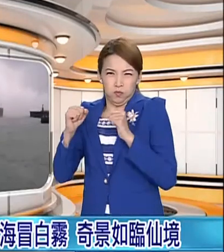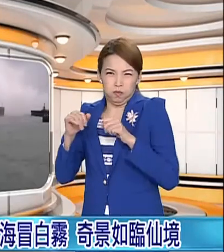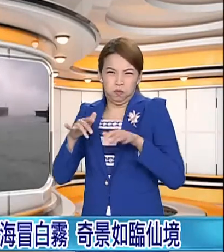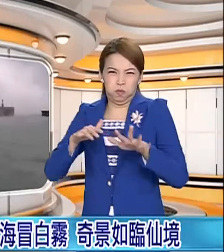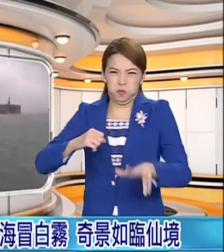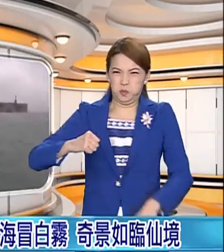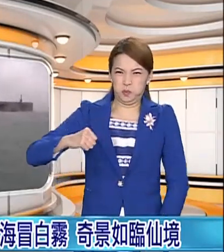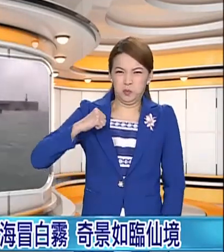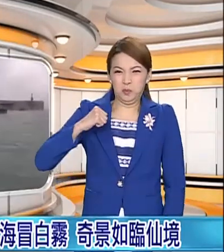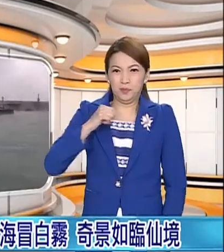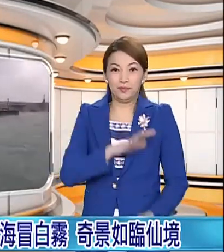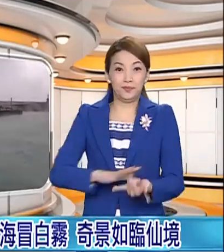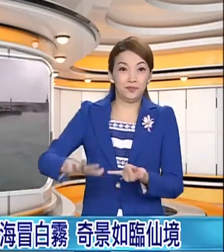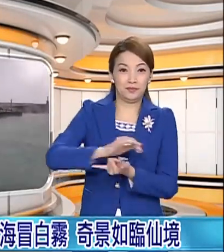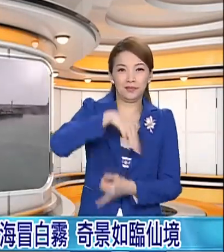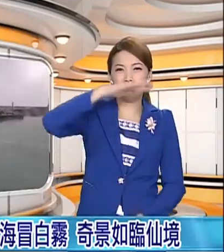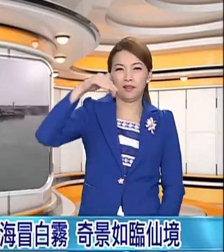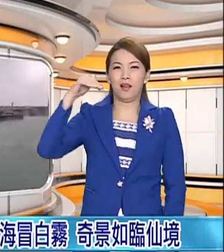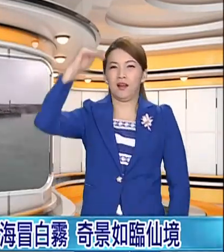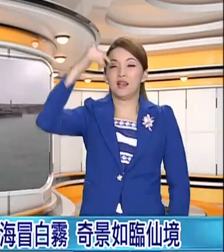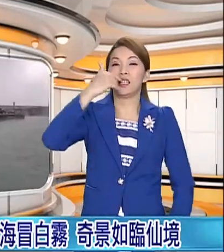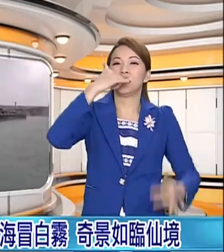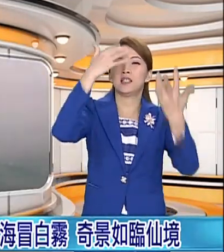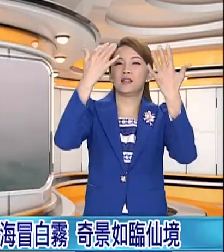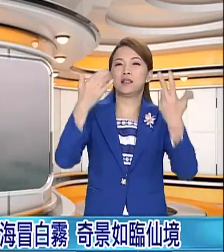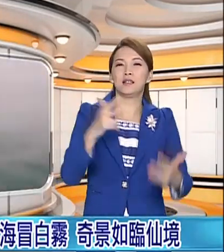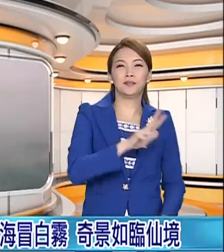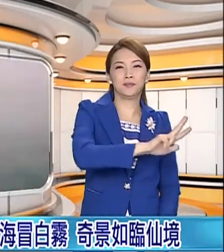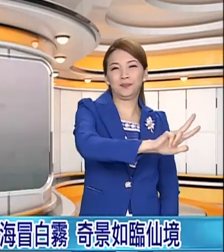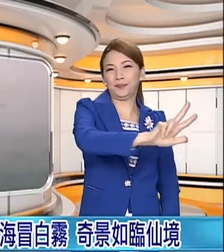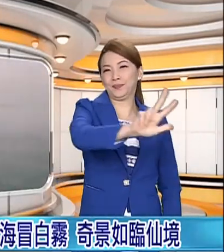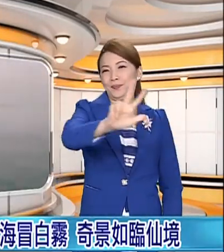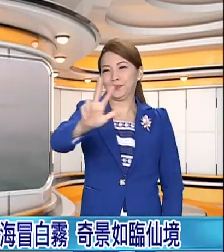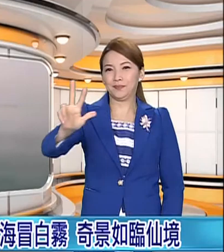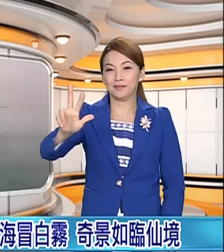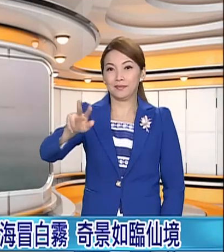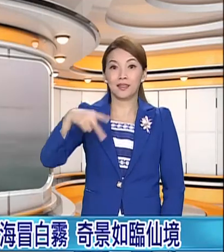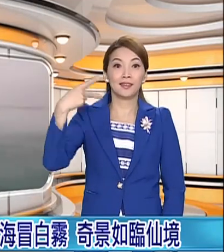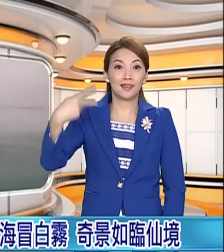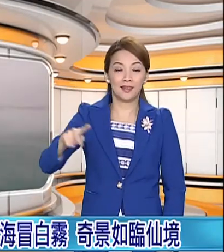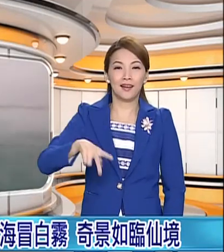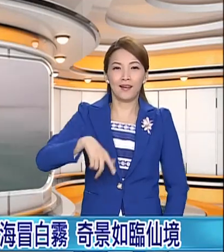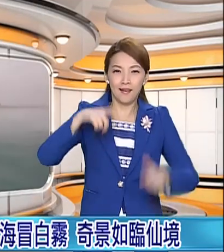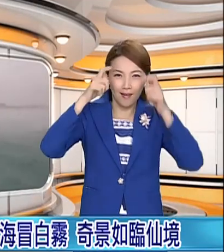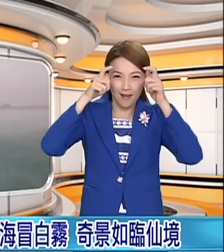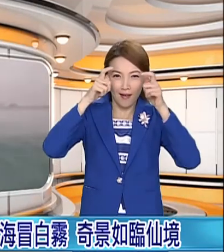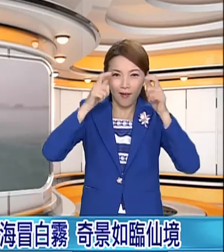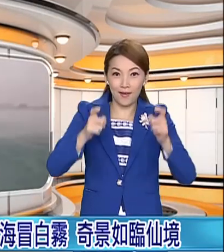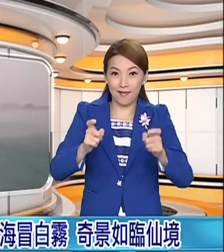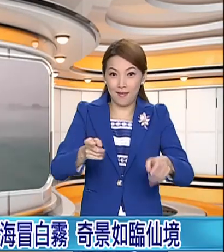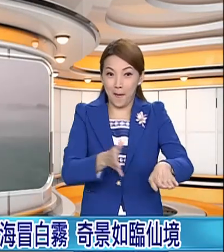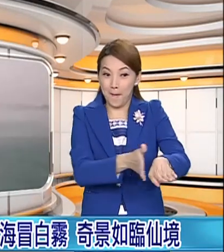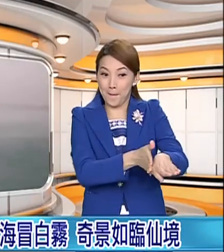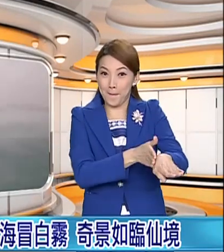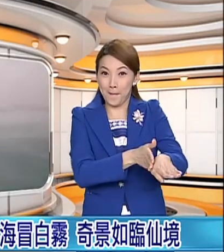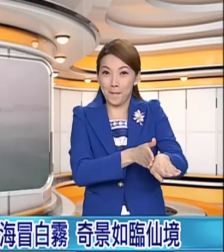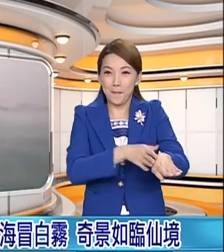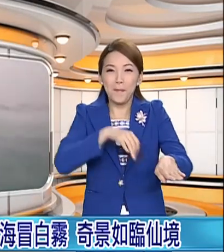超级寒流，全台湾的高山都下起了白雪。高雄港边以及屏东的小琉